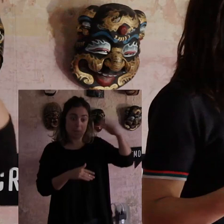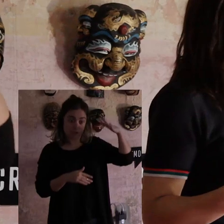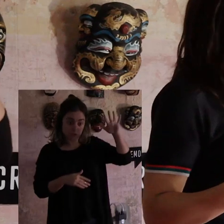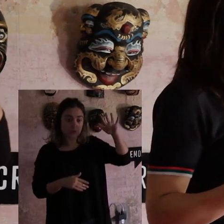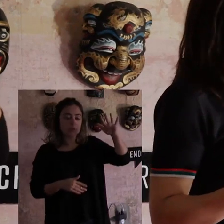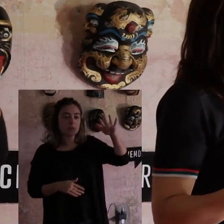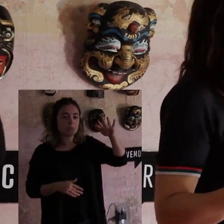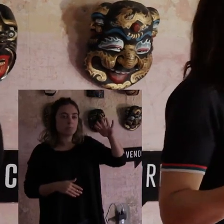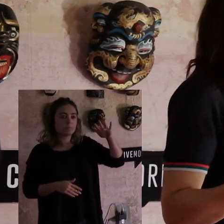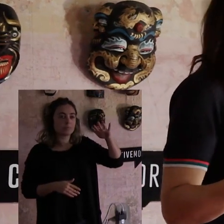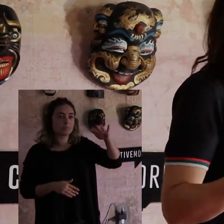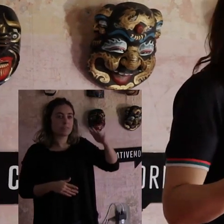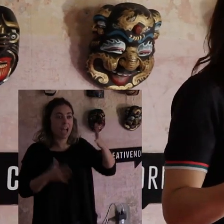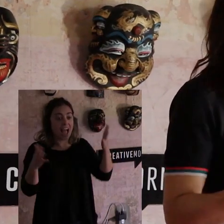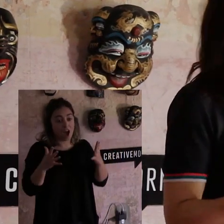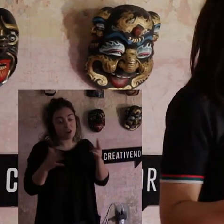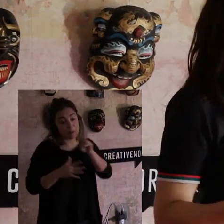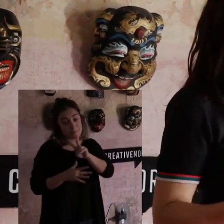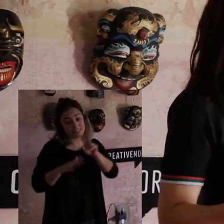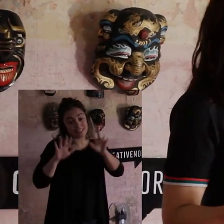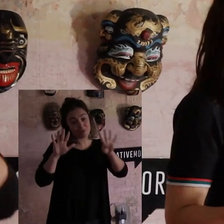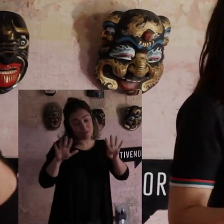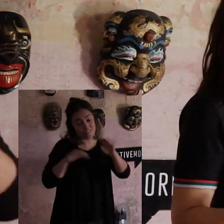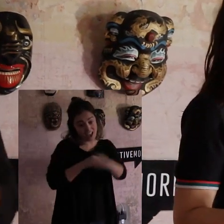que ahora va a cumplir 29 años,